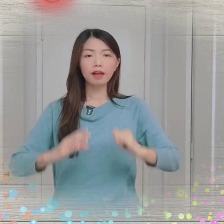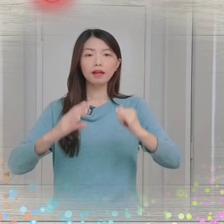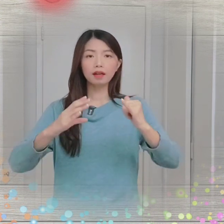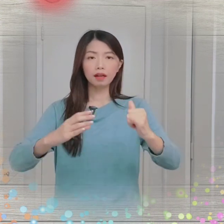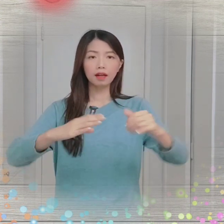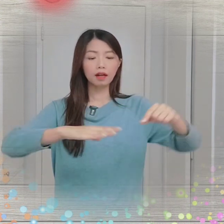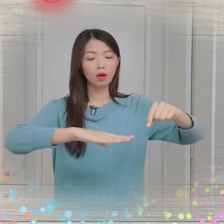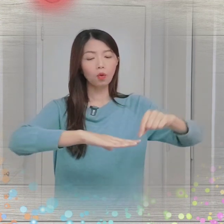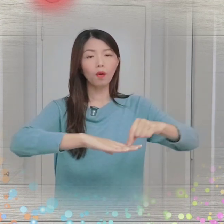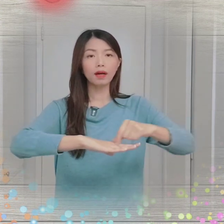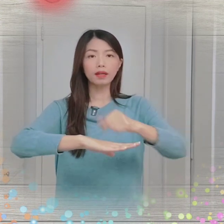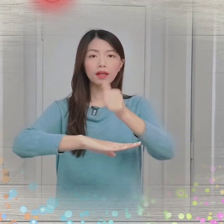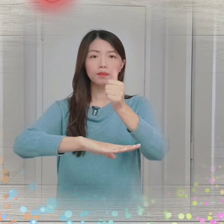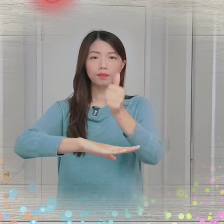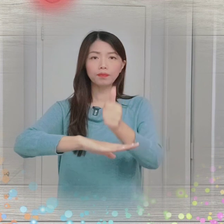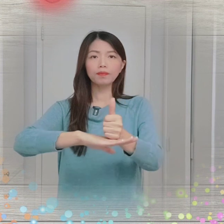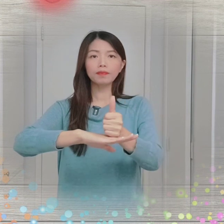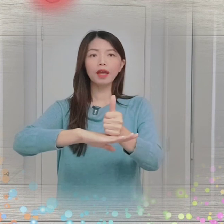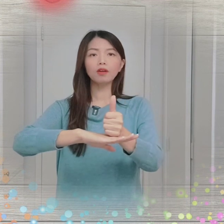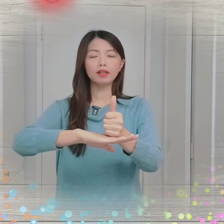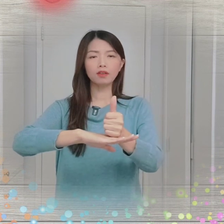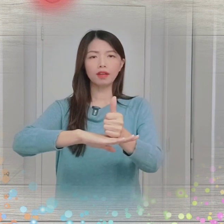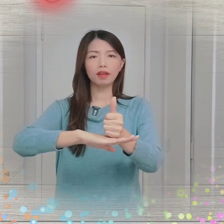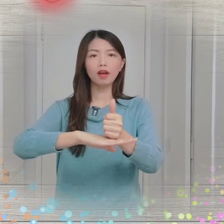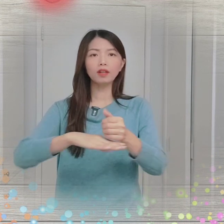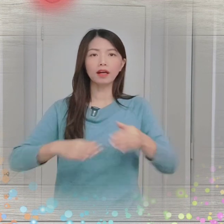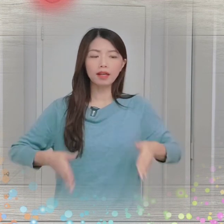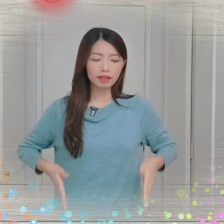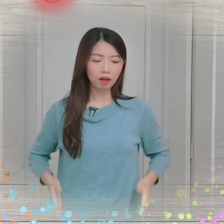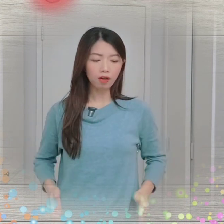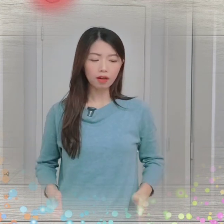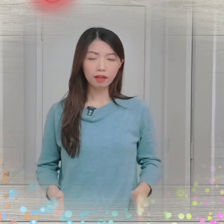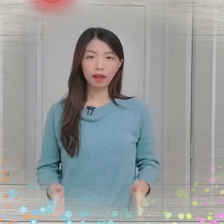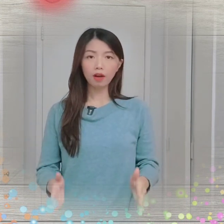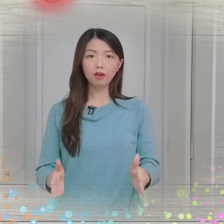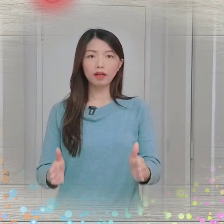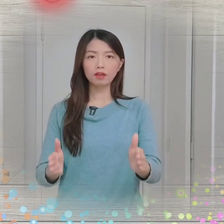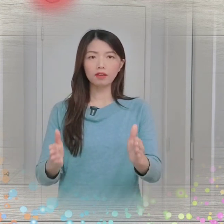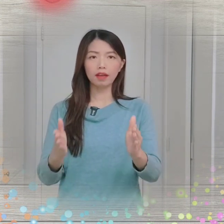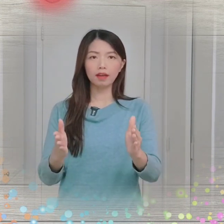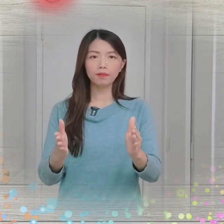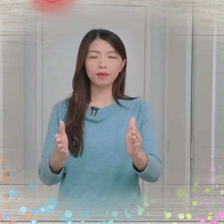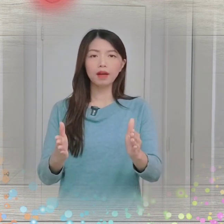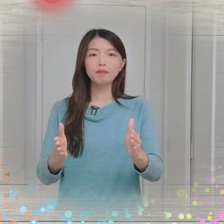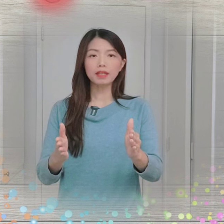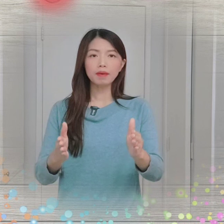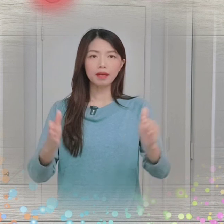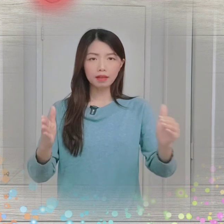이스라엘 왕이 태어나셨네 태어나다가 했죠. 태어나셨네